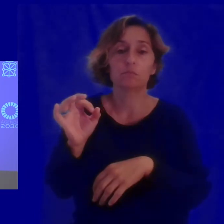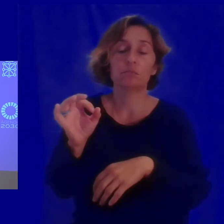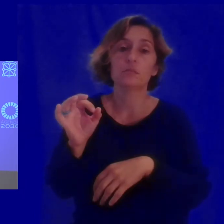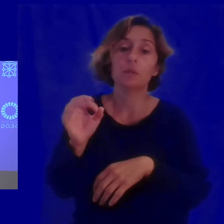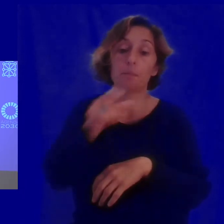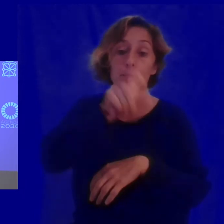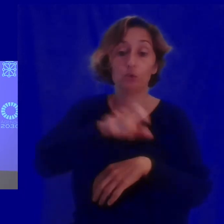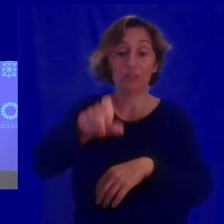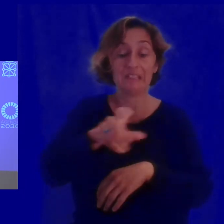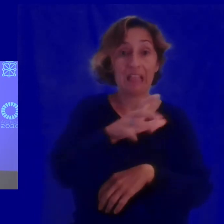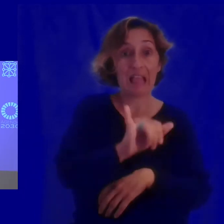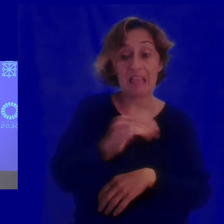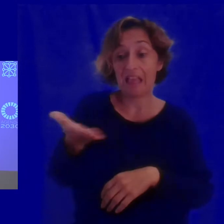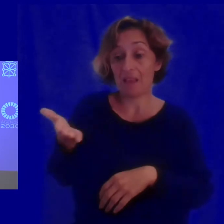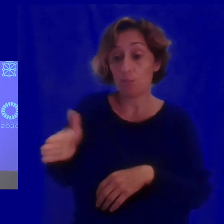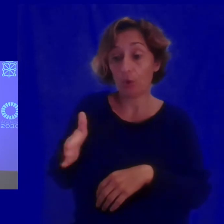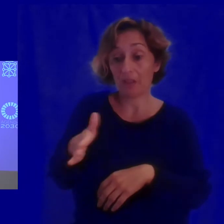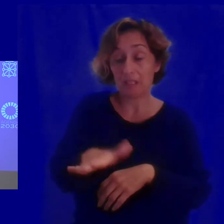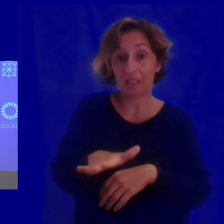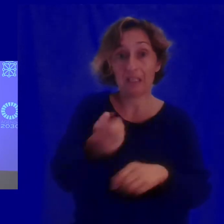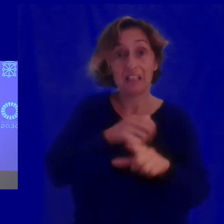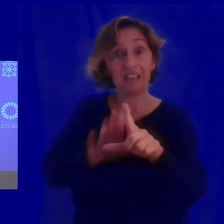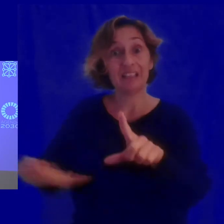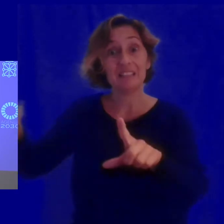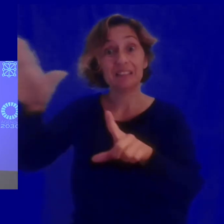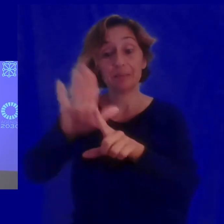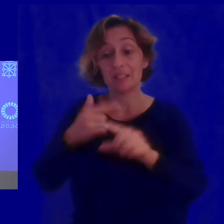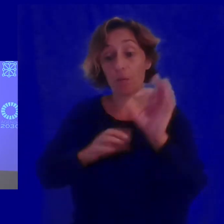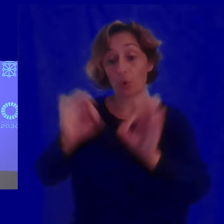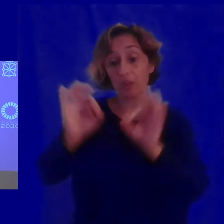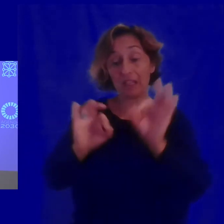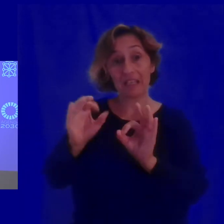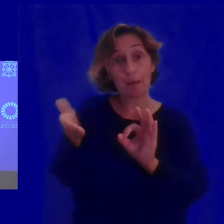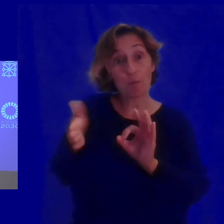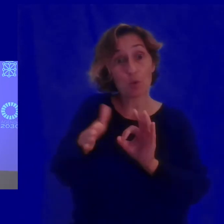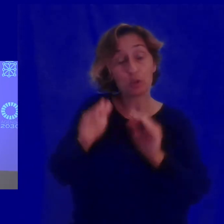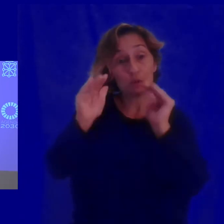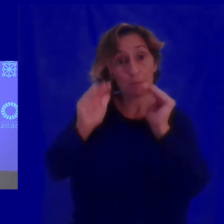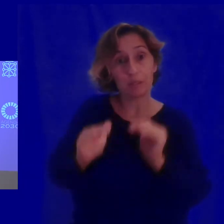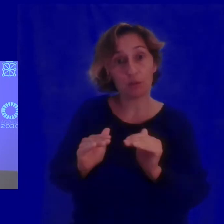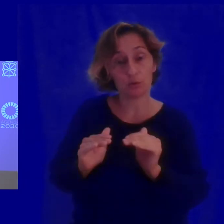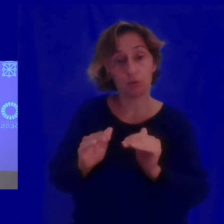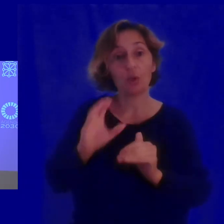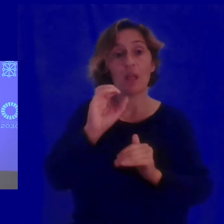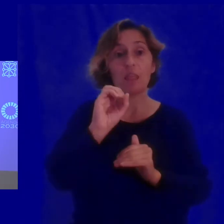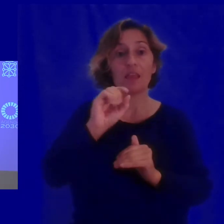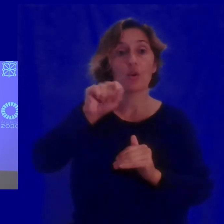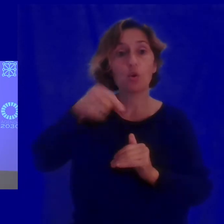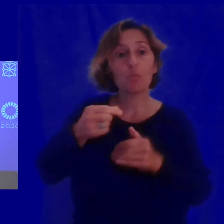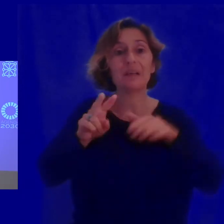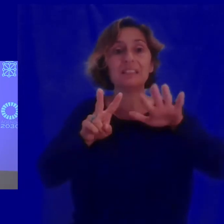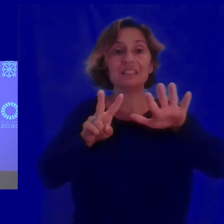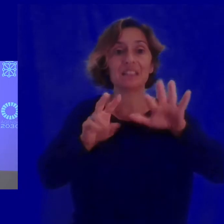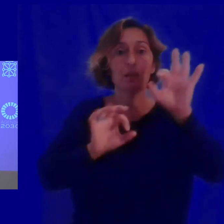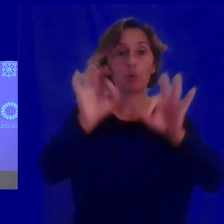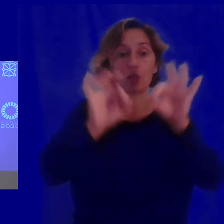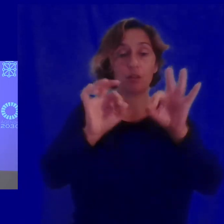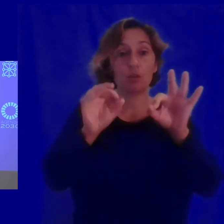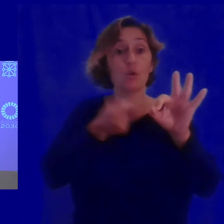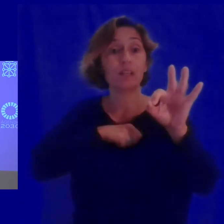de casos, esté por debajo de la media estatal. Navarra es un 0,7% respecto a un 0,8% de la media del